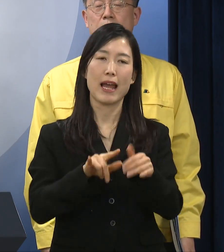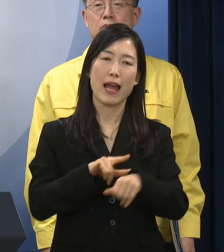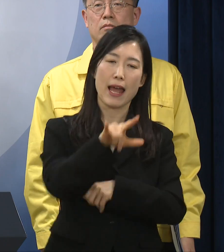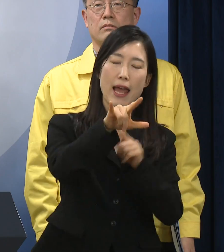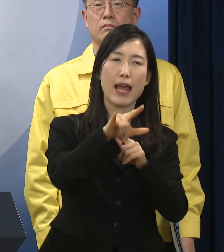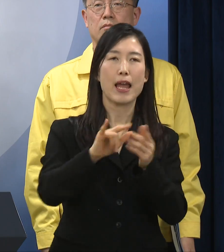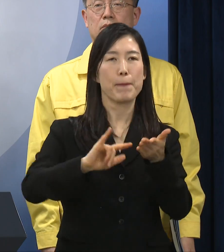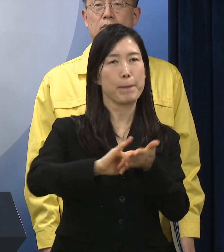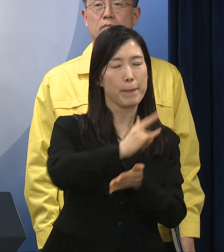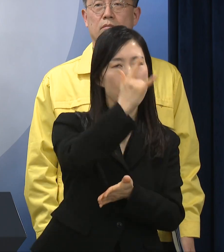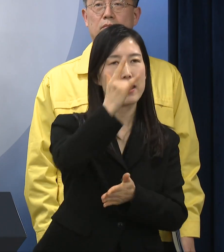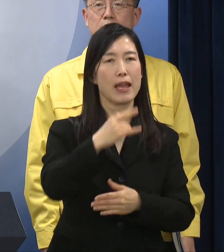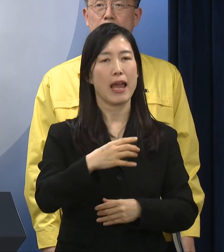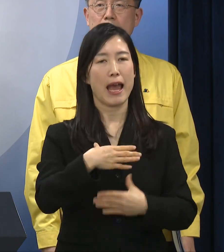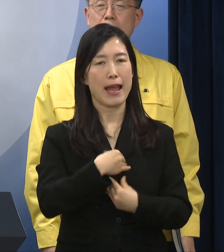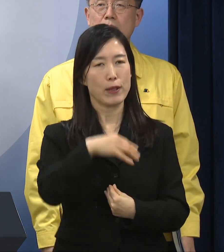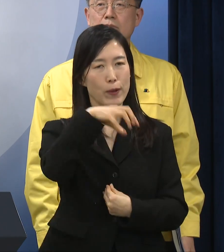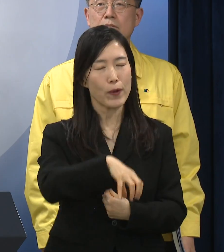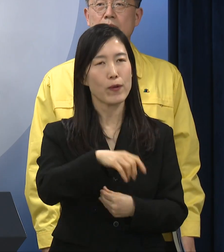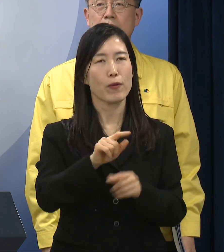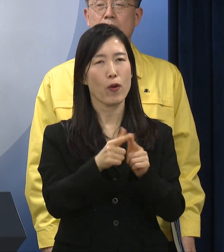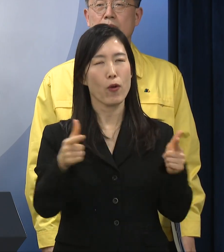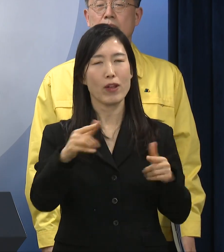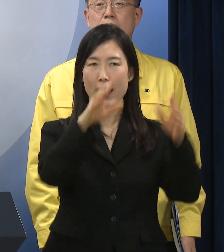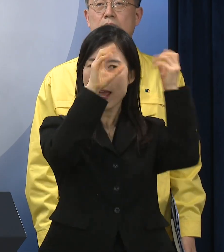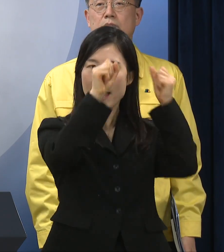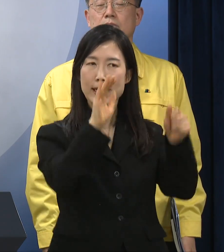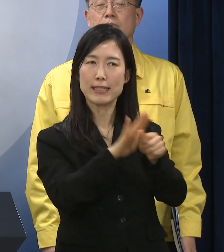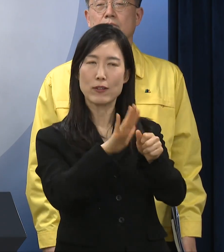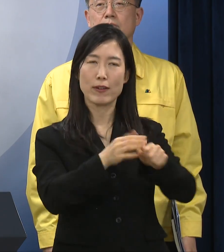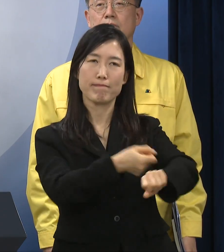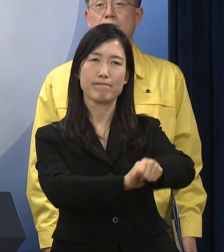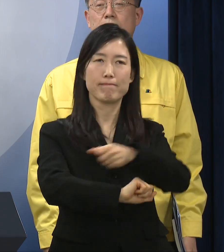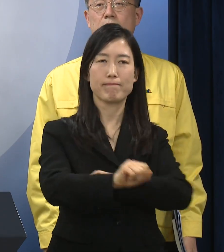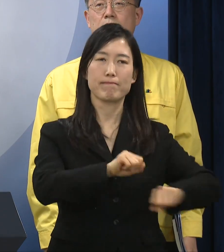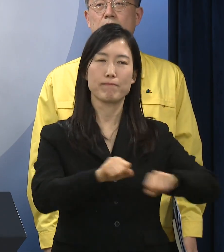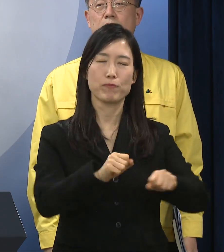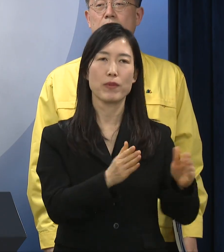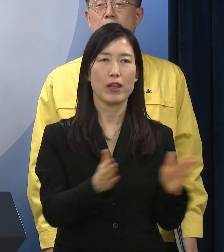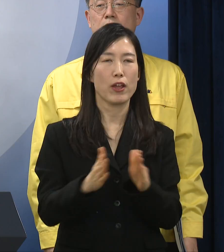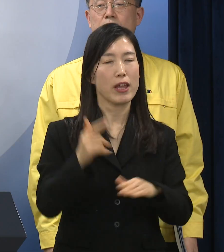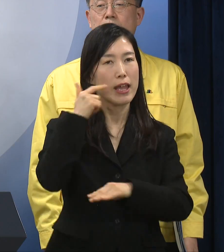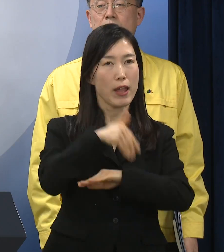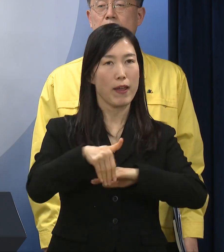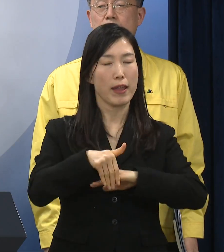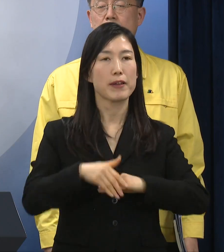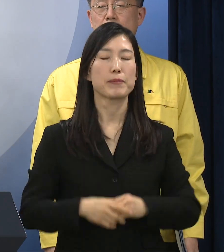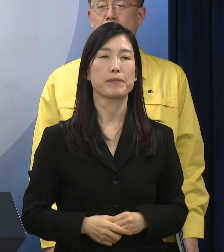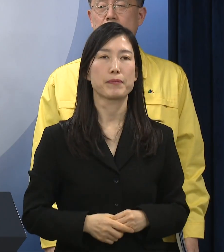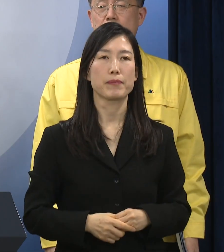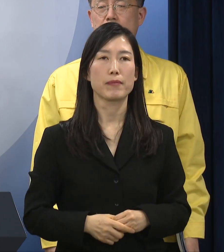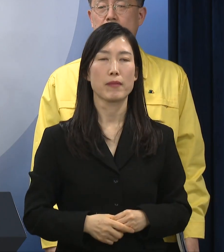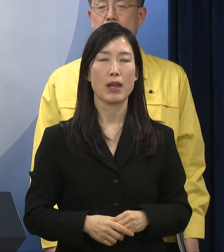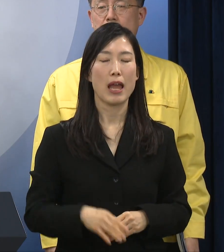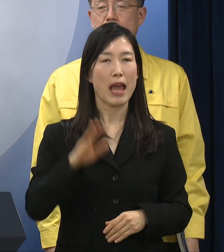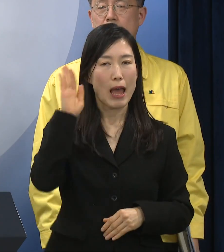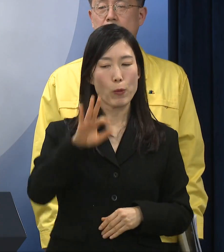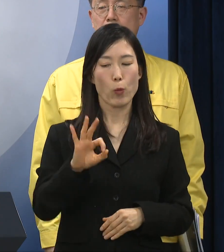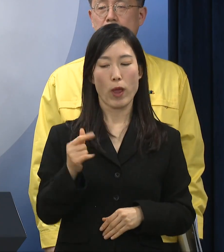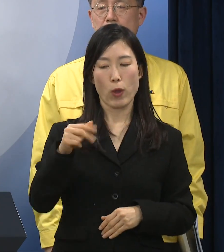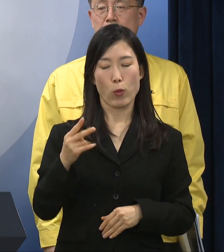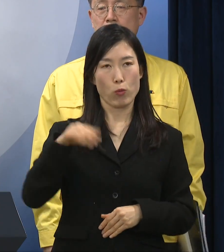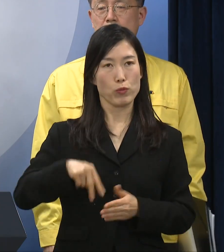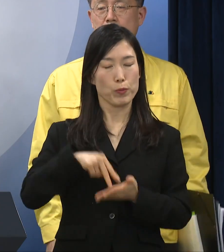정보 안내, 안전공지 전파 등 영사 조력을 적극적으로 제공해 나가고자 합니다. 외국은 앞으로도 중동